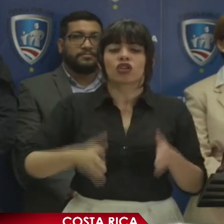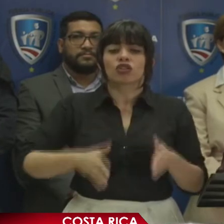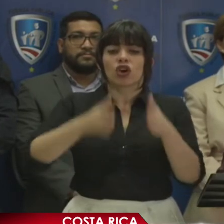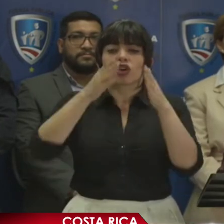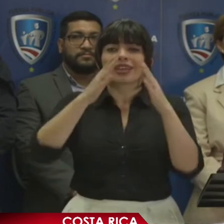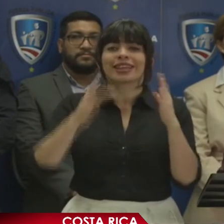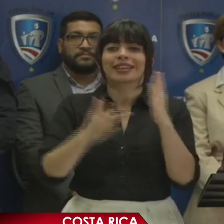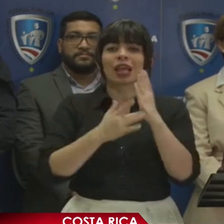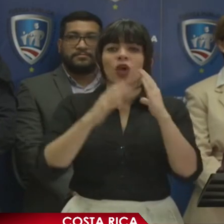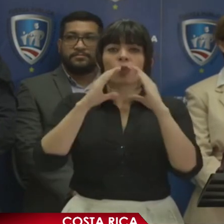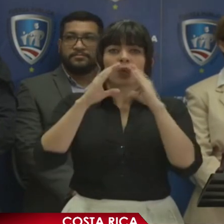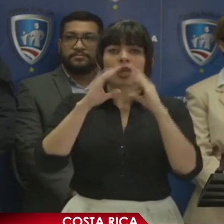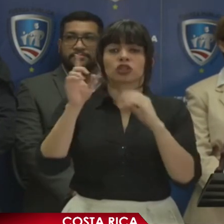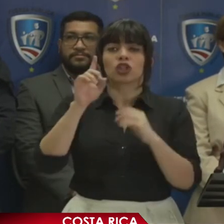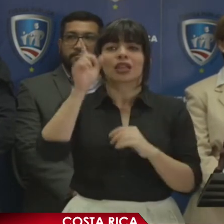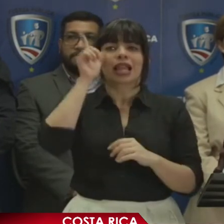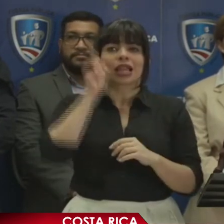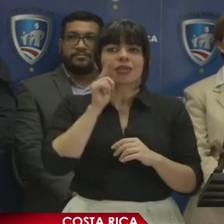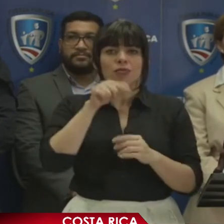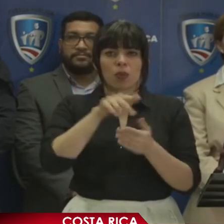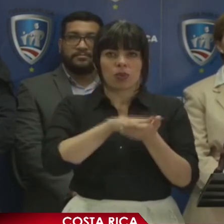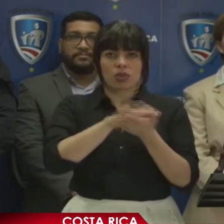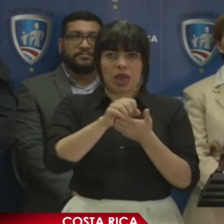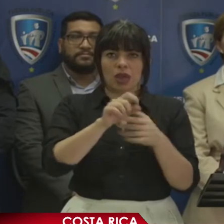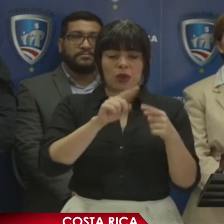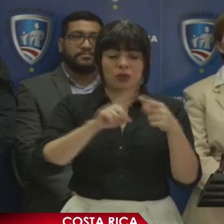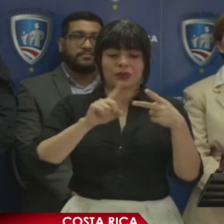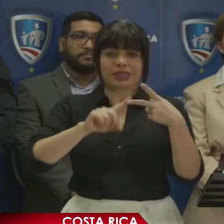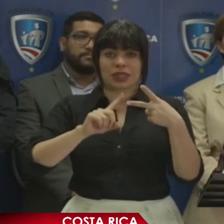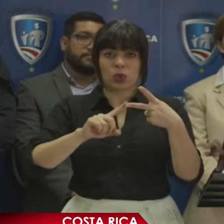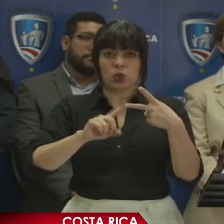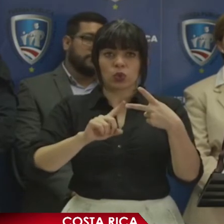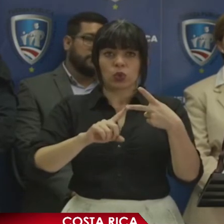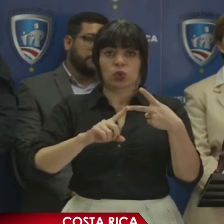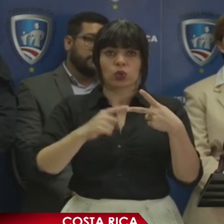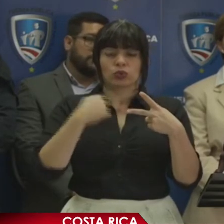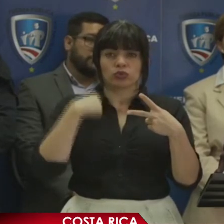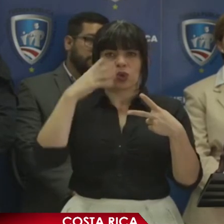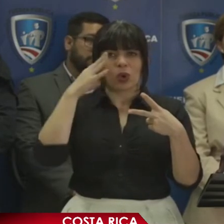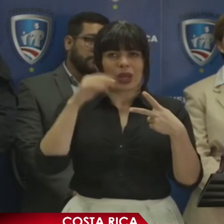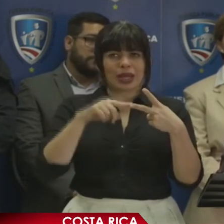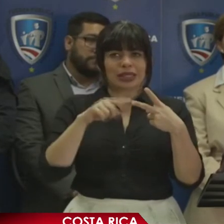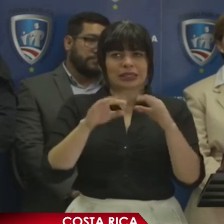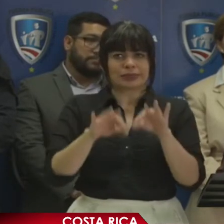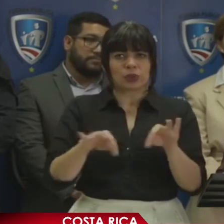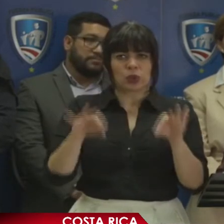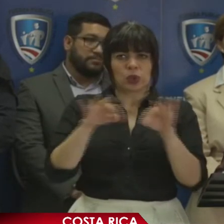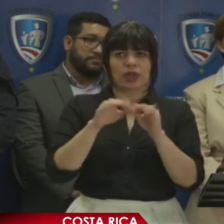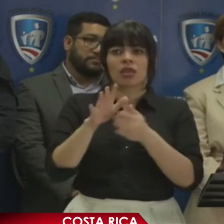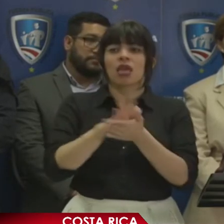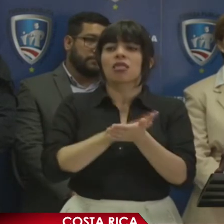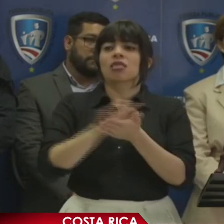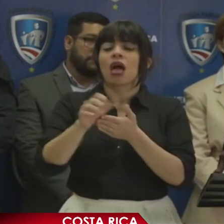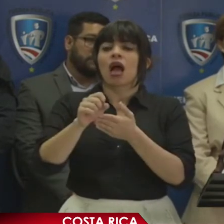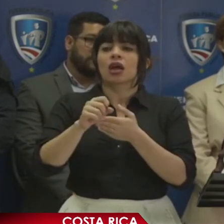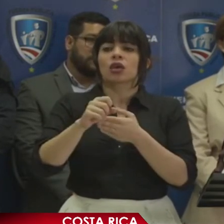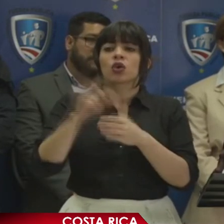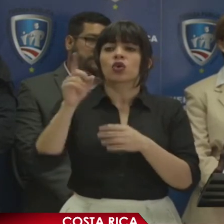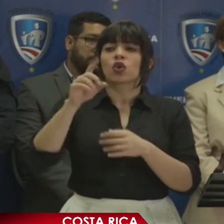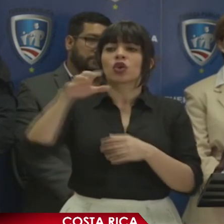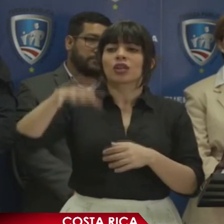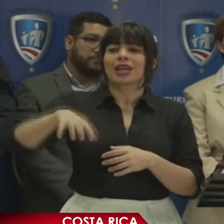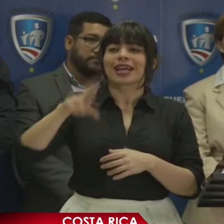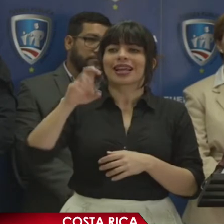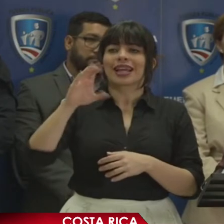en limón en el segundo que considero es bastante importante fue el daño que se causó en el plantel de